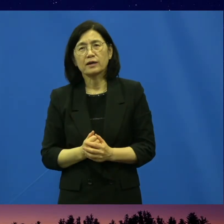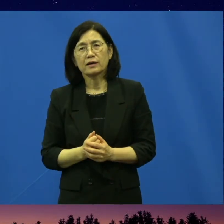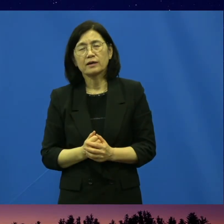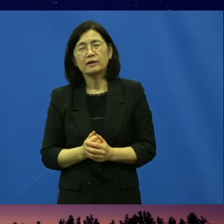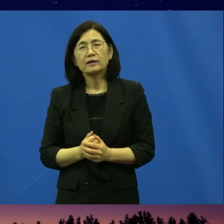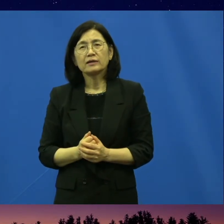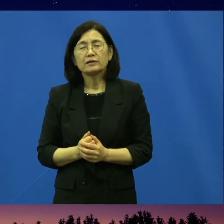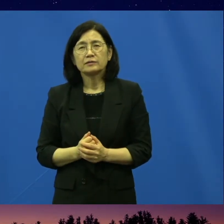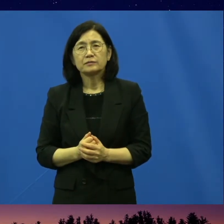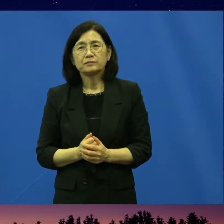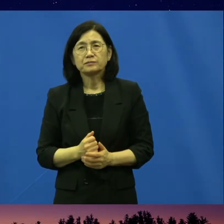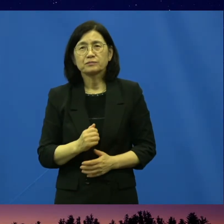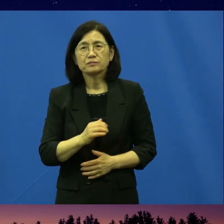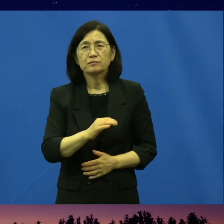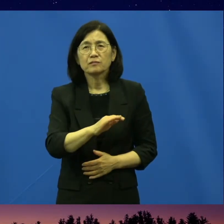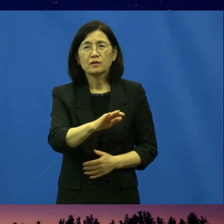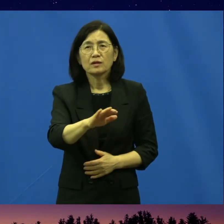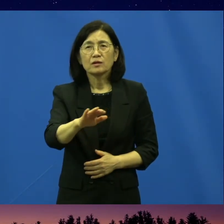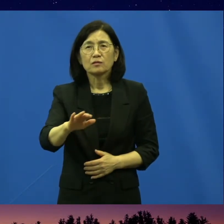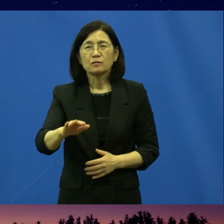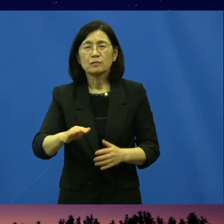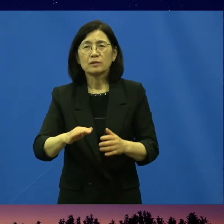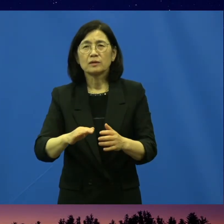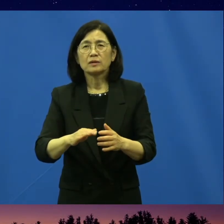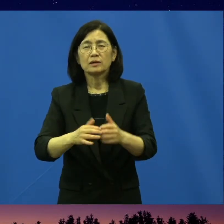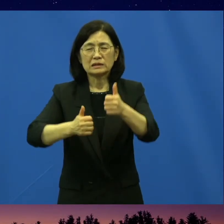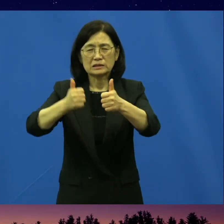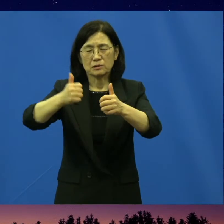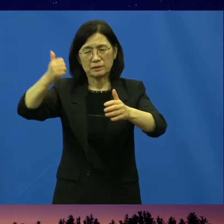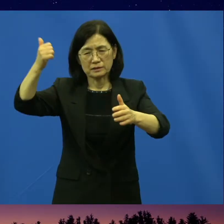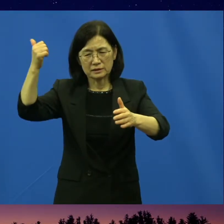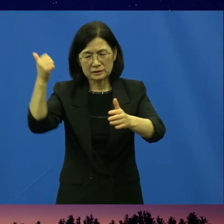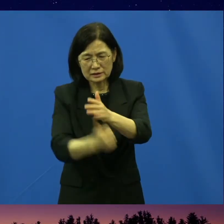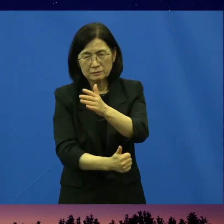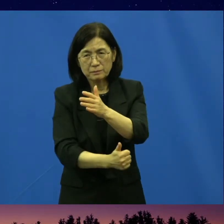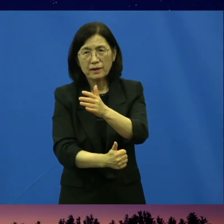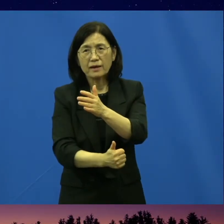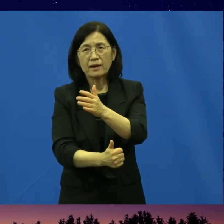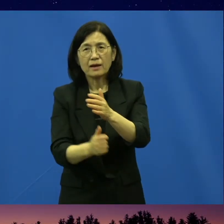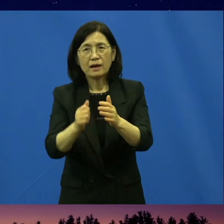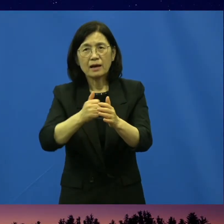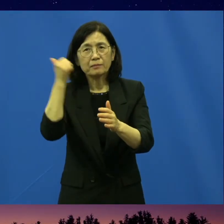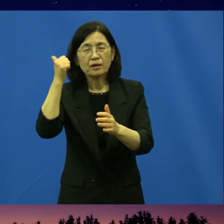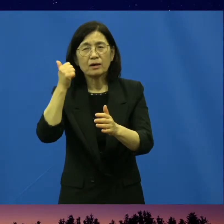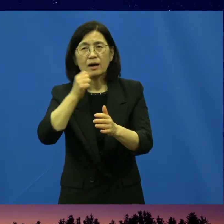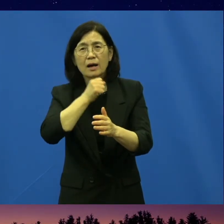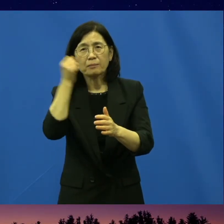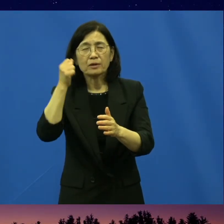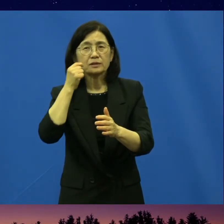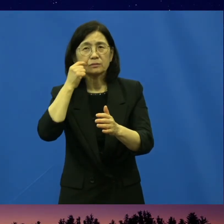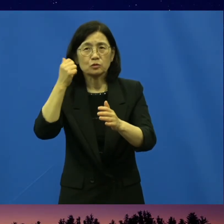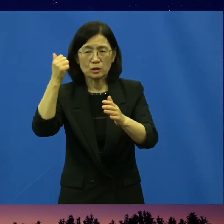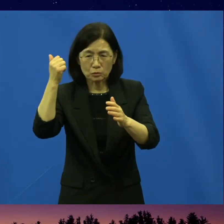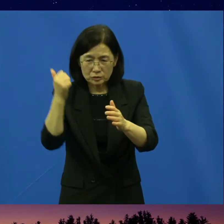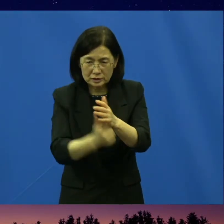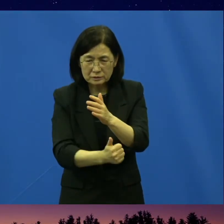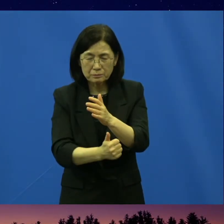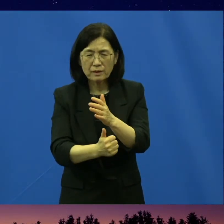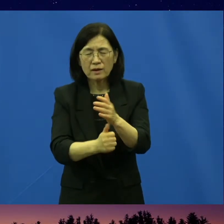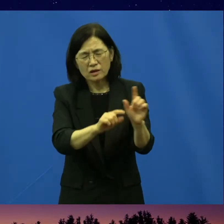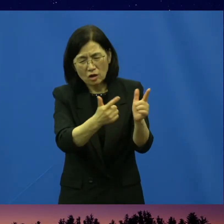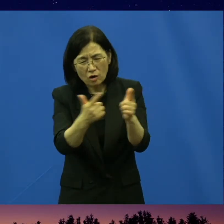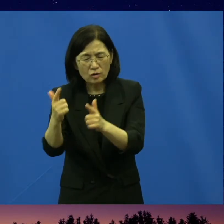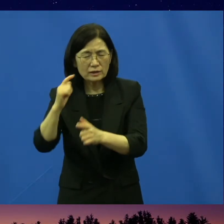여러분, 우리에게 일어나는 모든 각종 실패라든가 불행스러운 사건들이라든가 우리가 겪는 많은